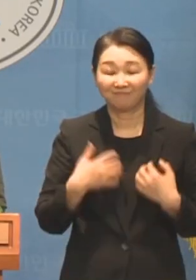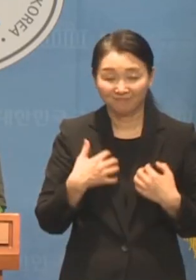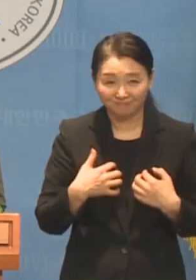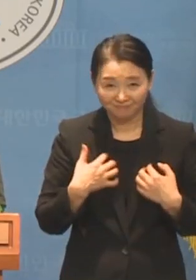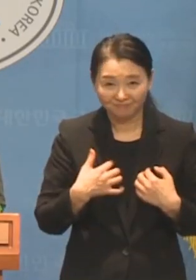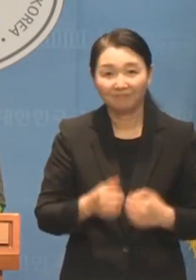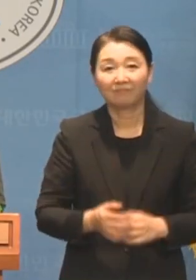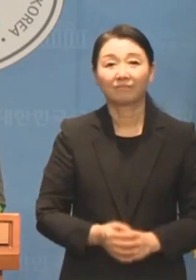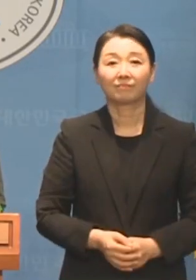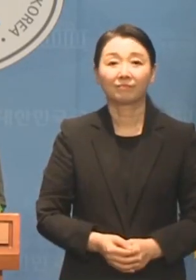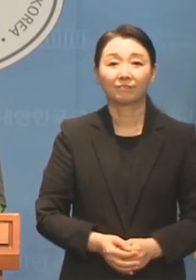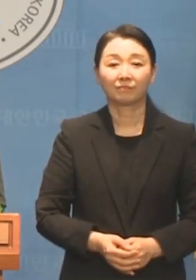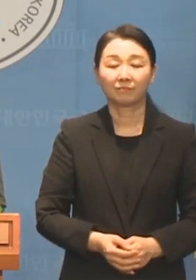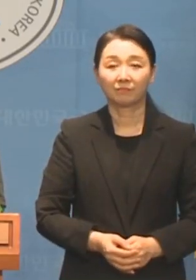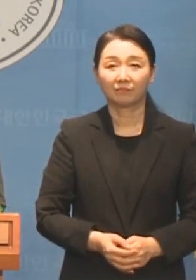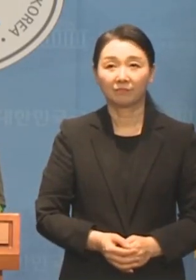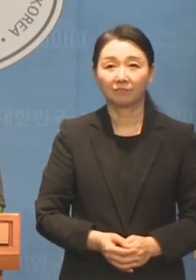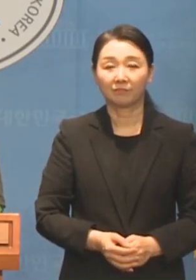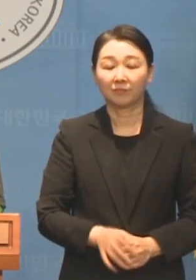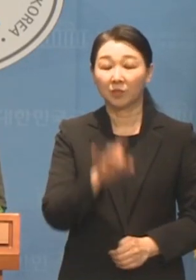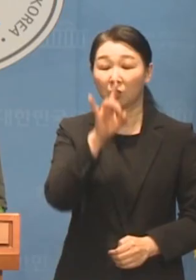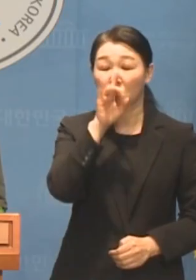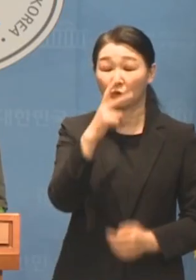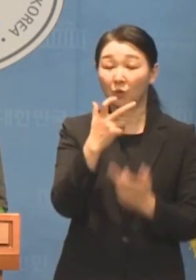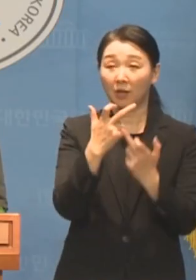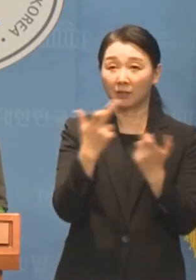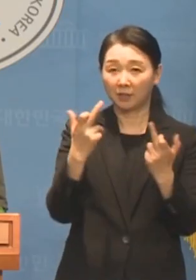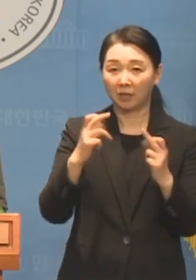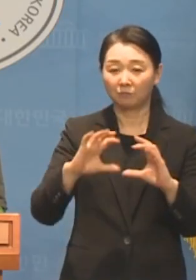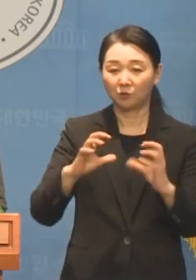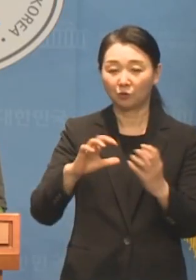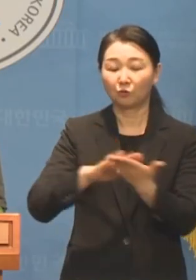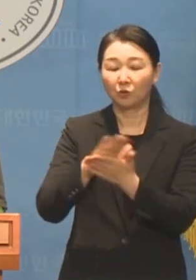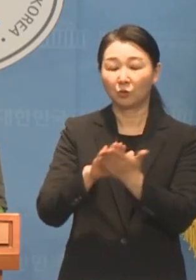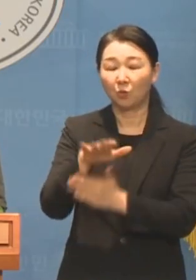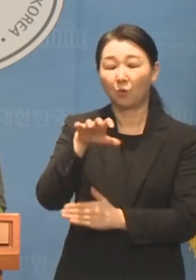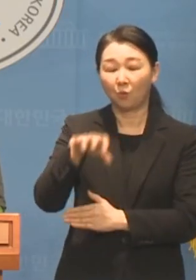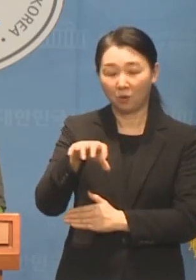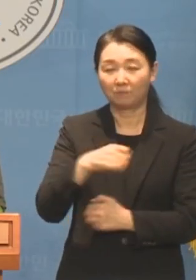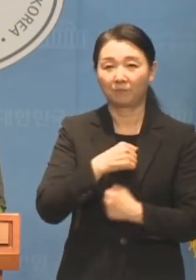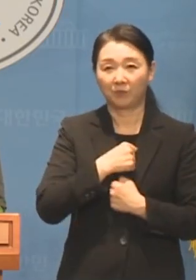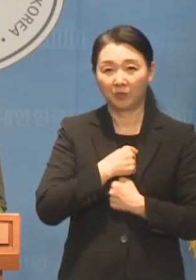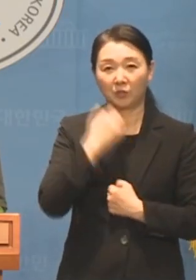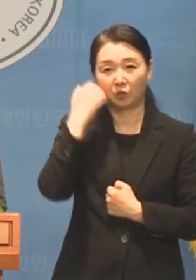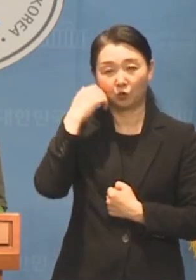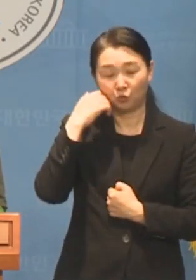반갑습니다. 설악산 국립공원 지키기 국민행동 상임대표 박그림입니다.